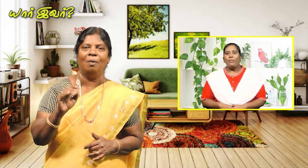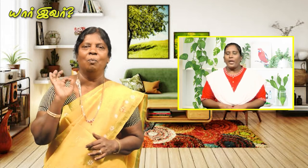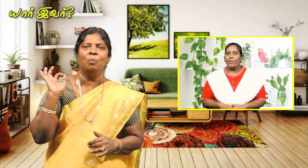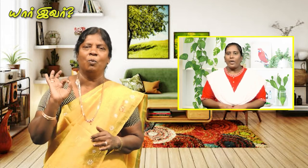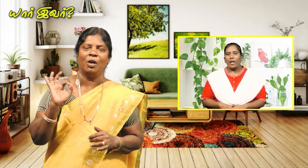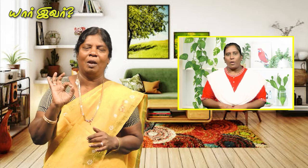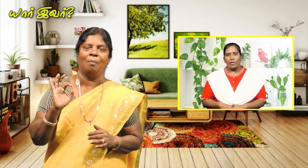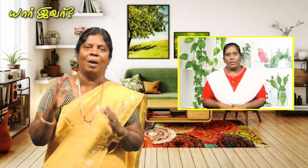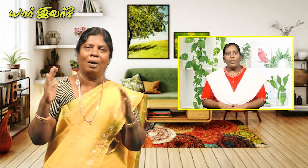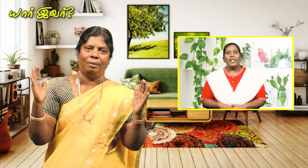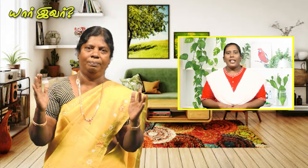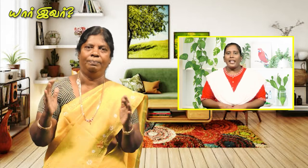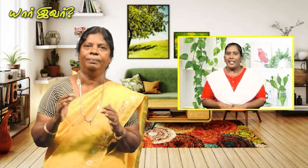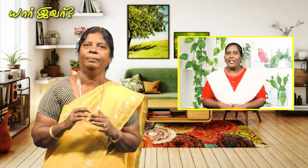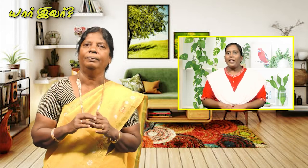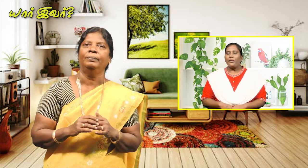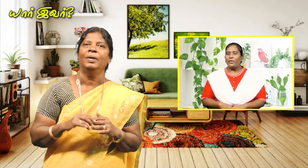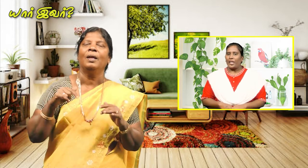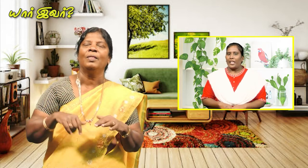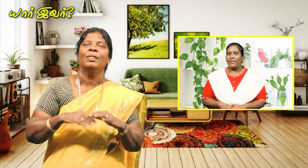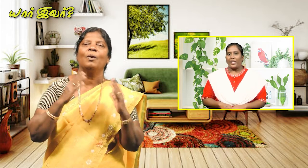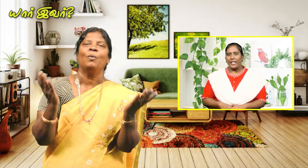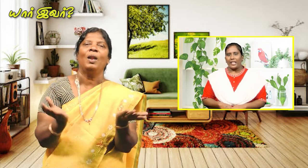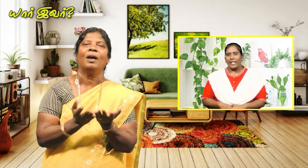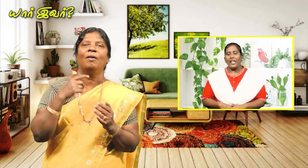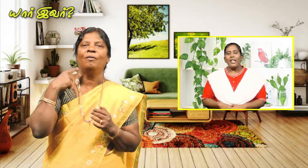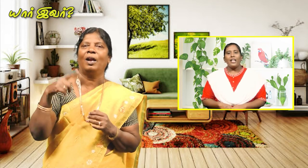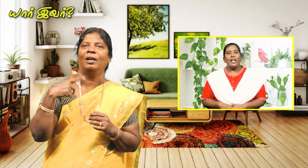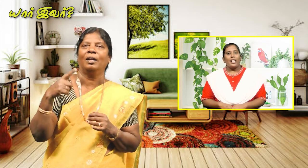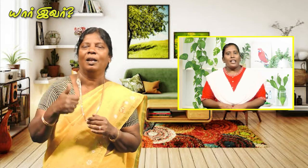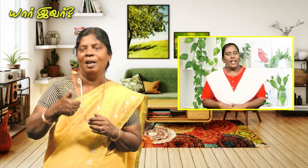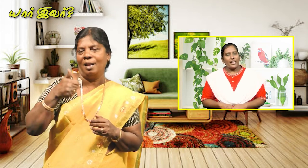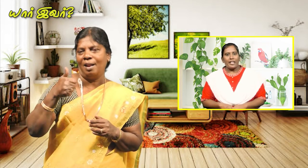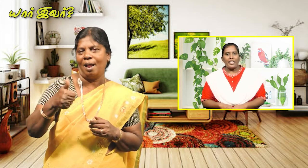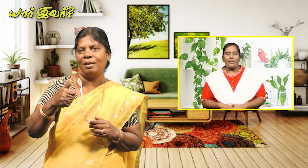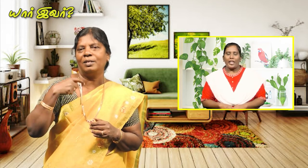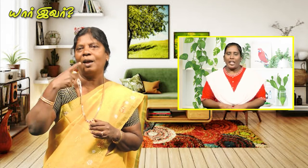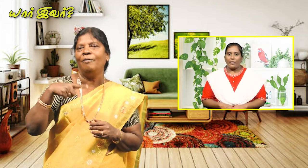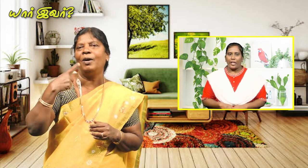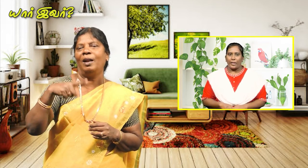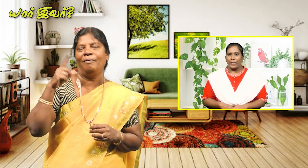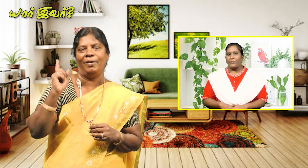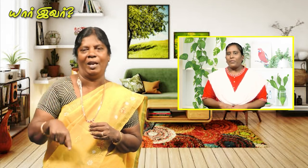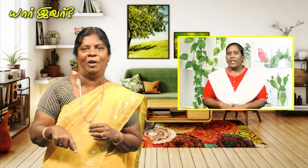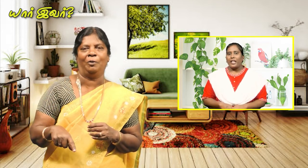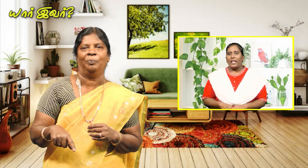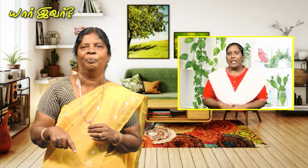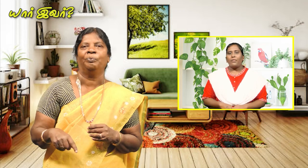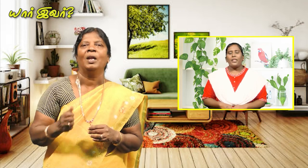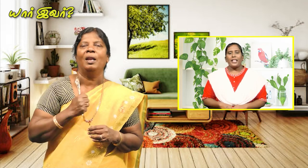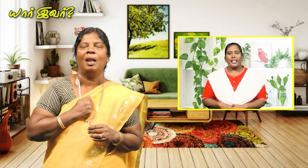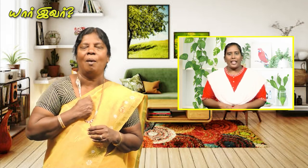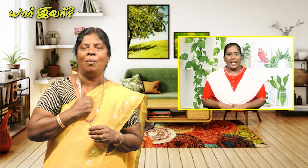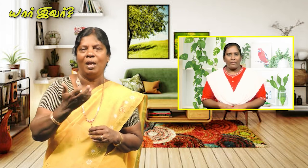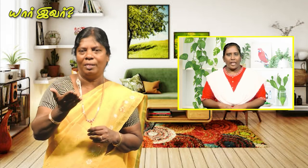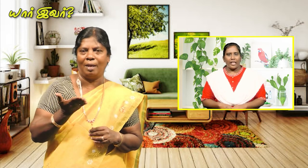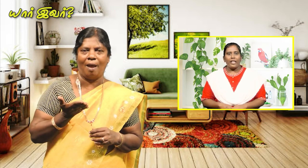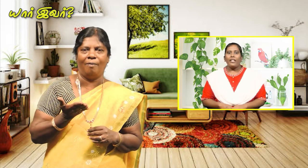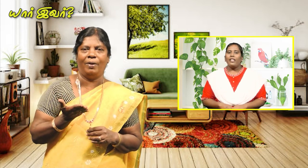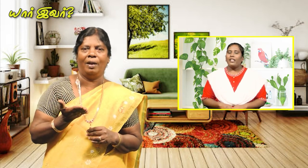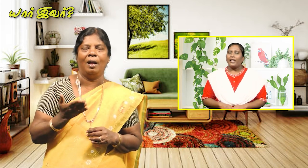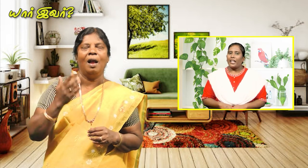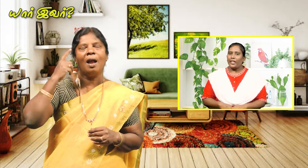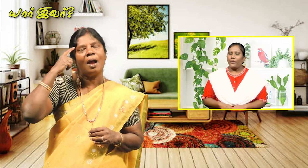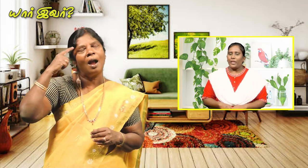இதில் பெரும்பாலானோர் இந்த உலக வாழ்க்கையில் நன்றாய் வாழ வேண்டும், நம்முடைய